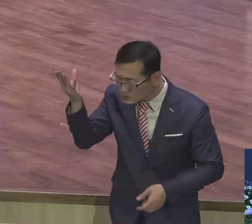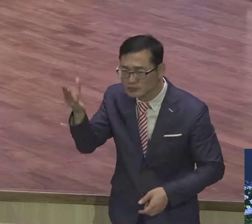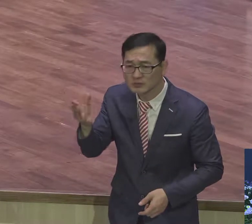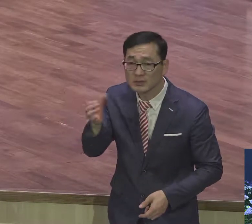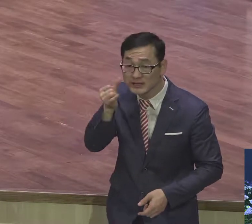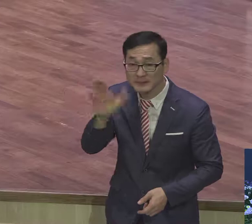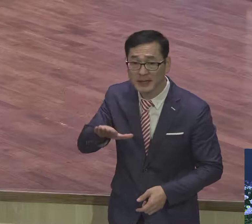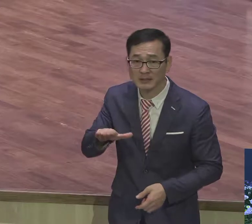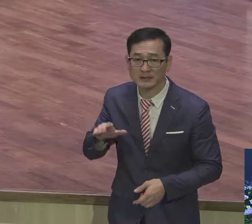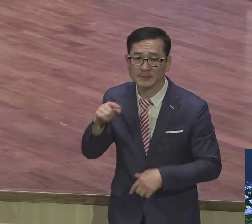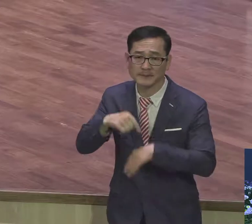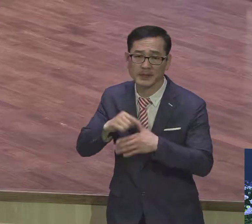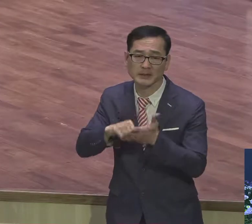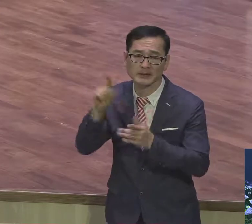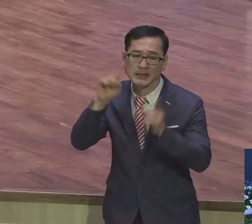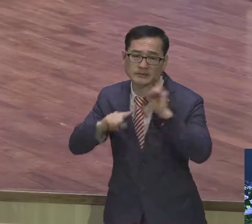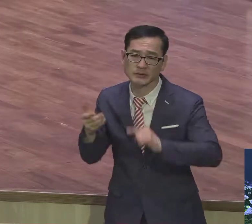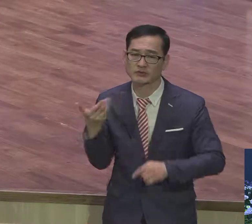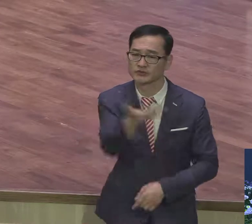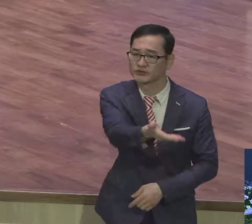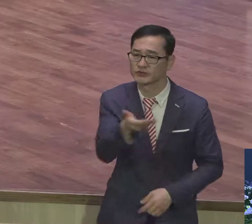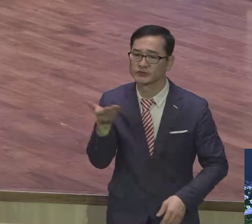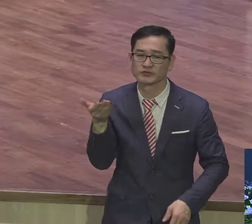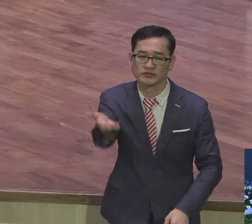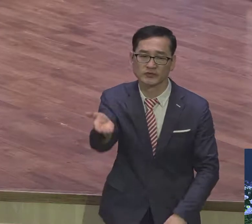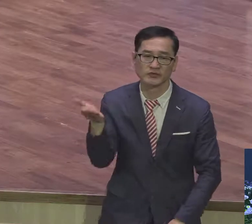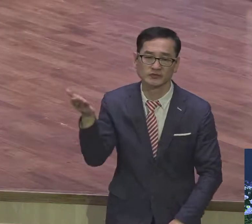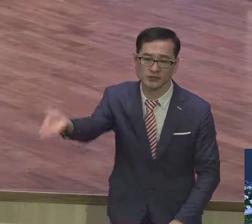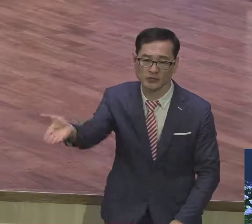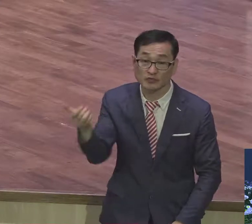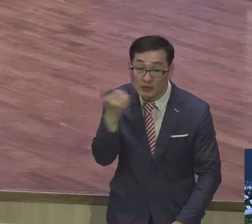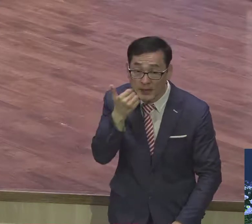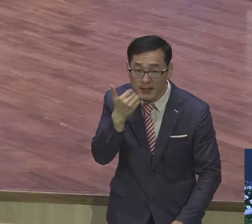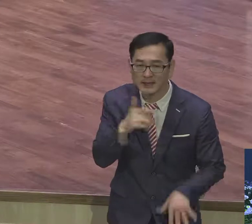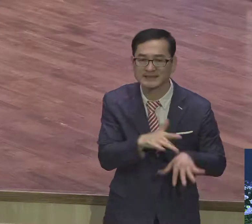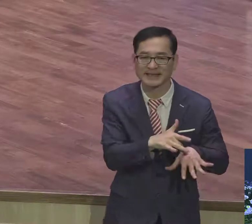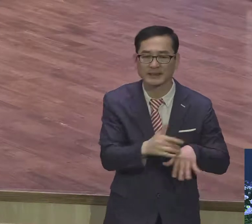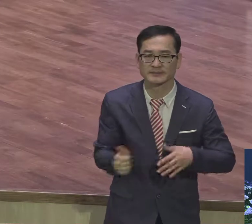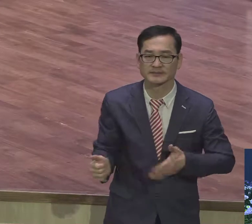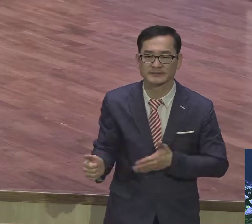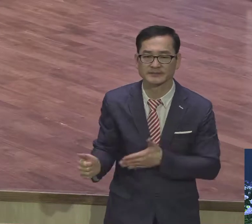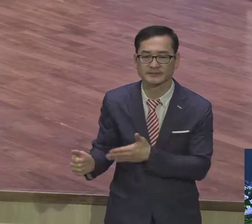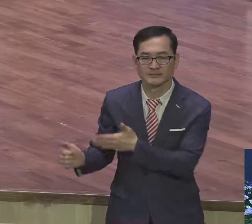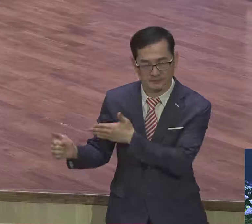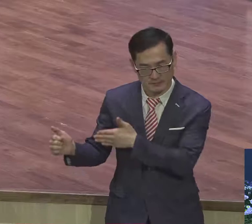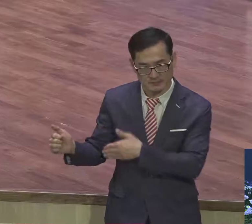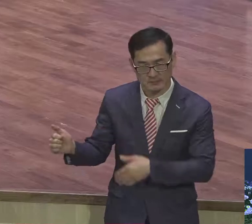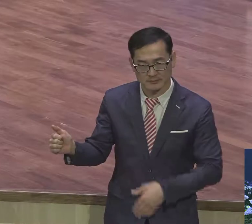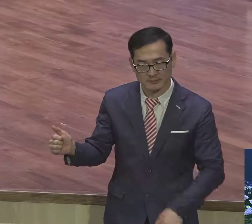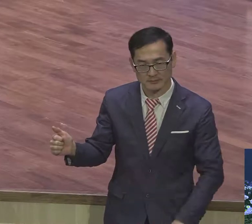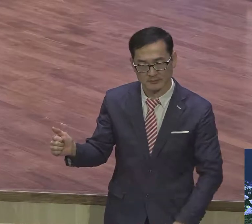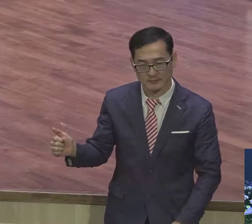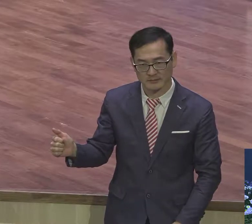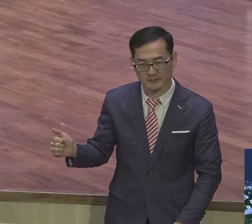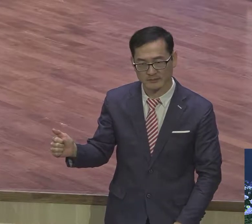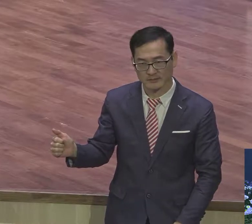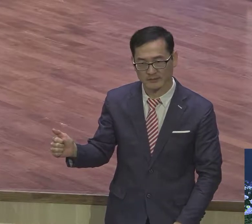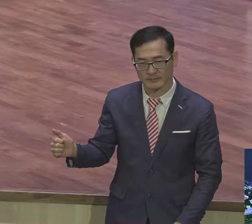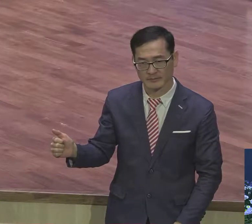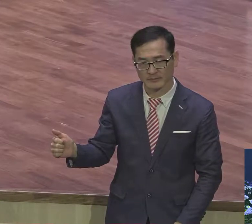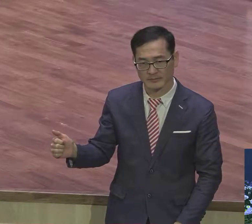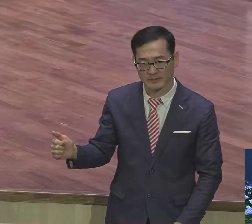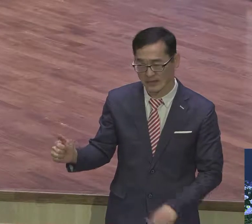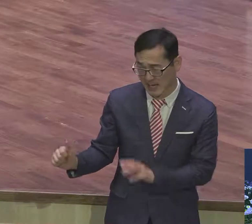사단의 도구란 말이에요 사단이 그걸 이용해서 찢어놓고 갈라놓고 분쟁 논쟁 부정적인 말 가지고 계속